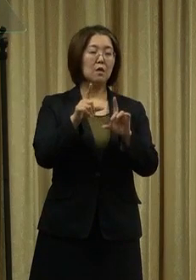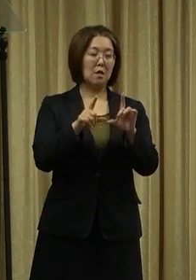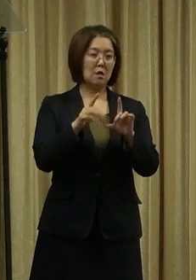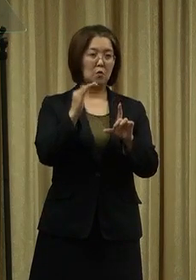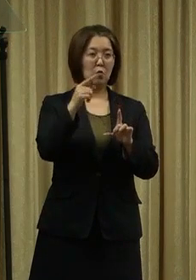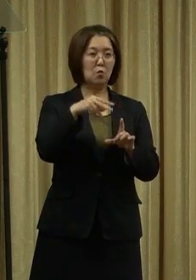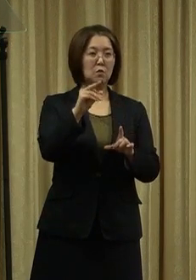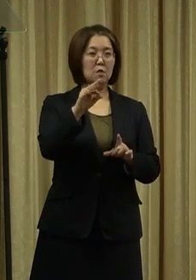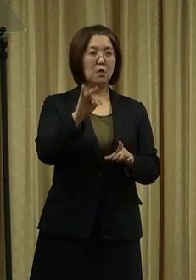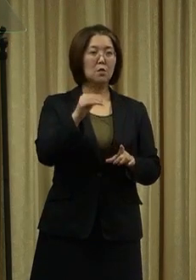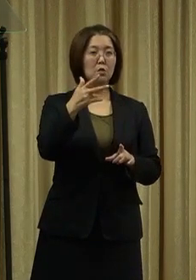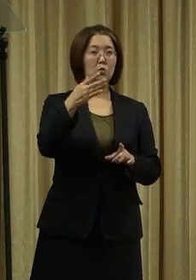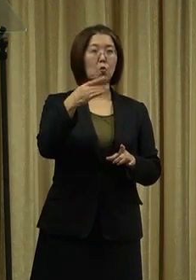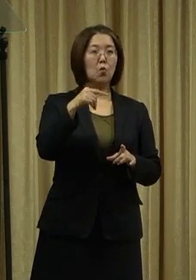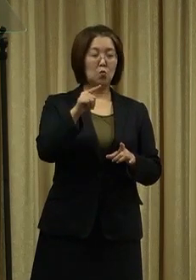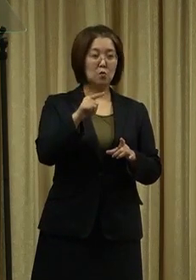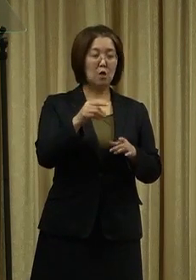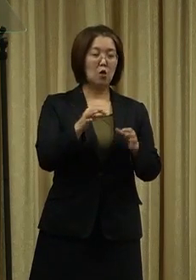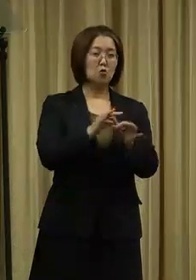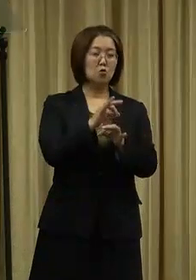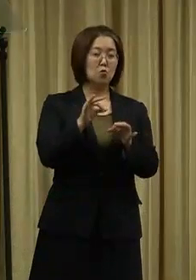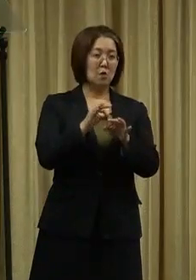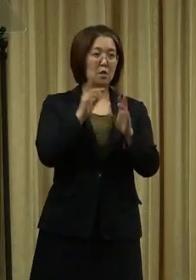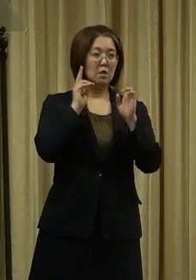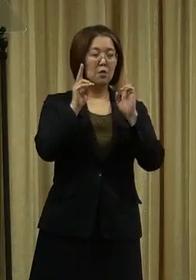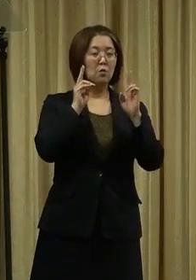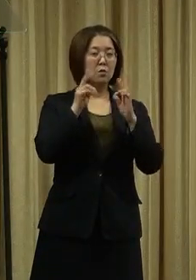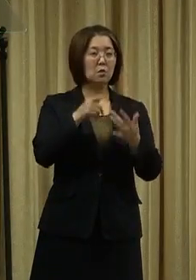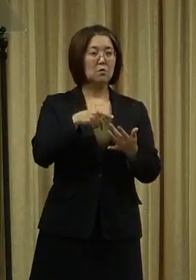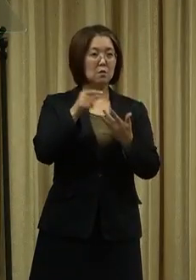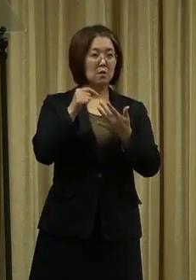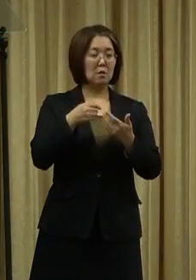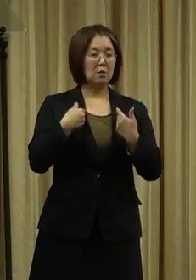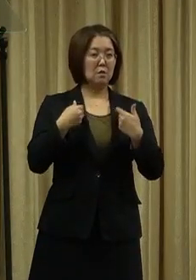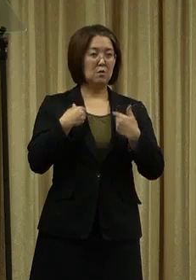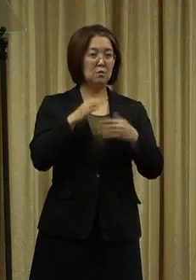運営事業者の選定に必要な手続きを進めてまいります。